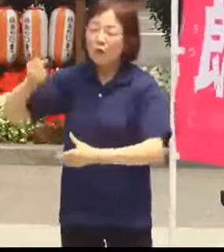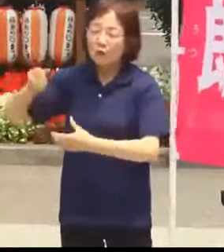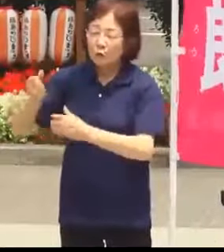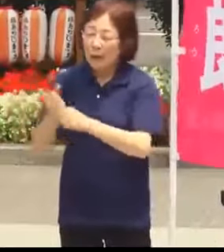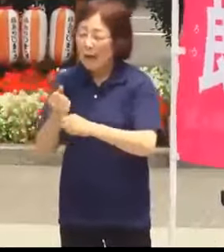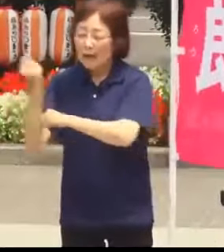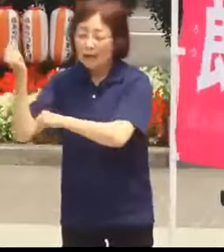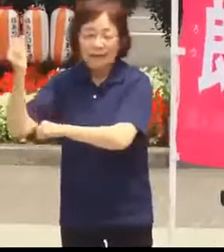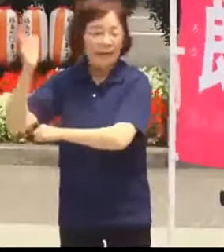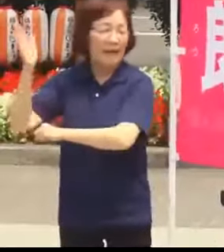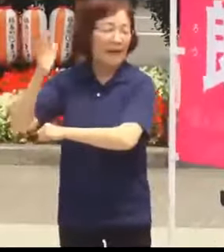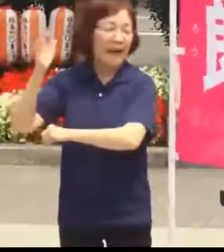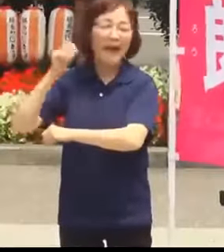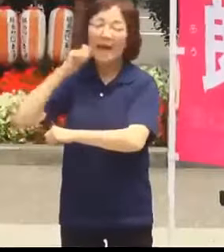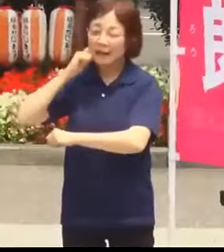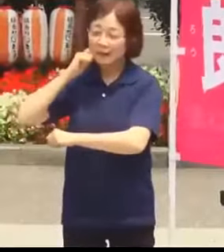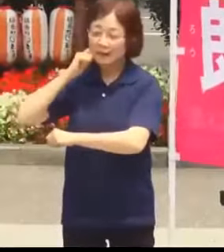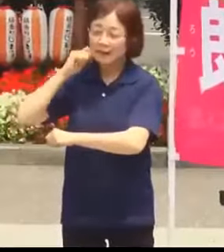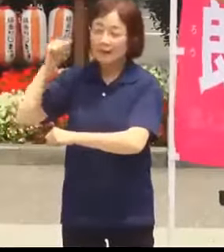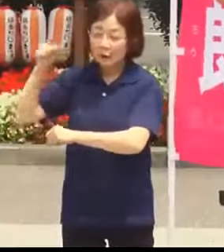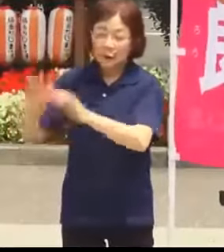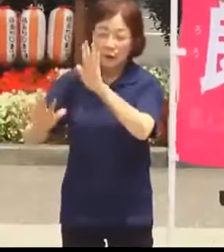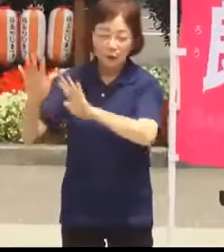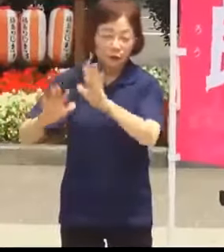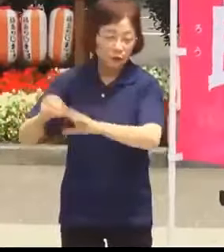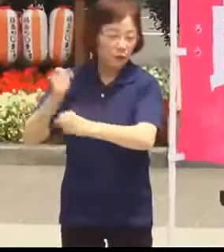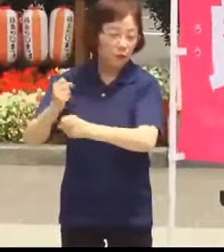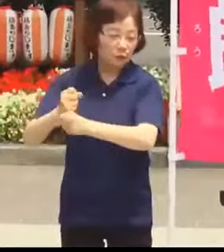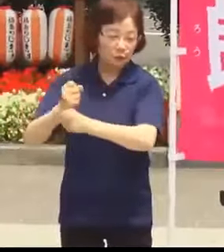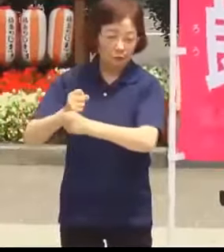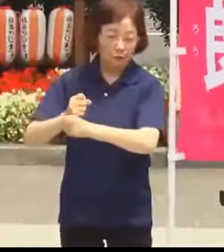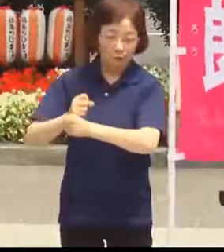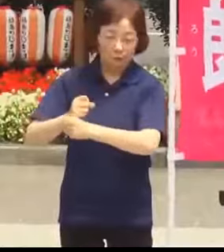するっていう仕組みを作りたいんですけどそういうことをやっていいですか